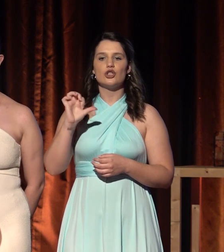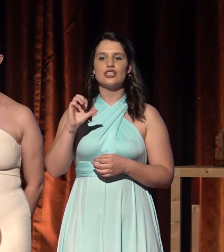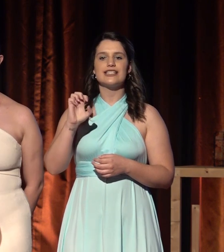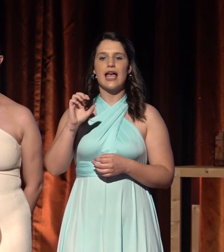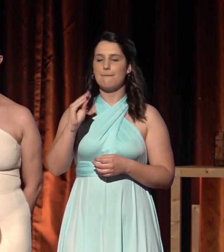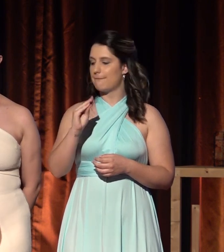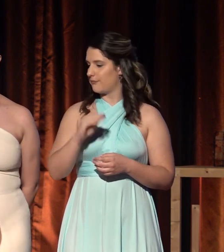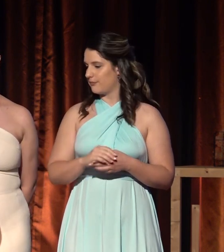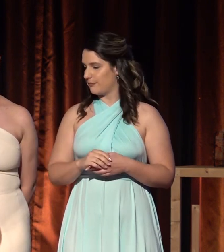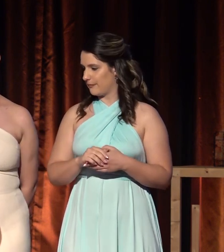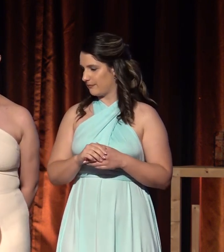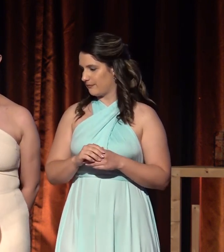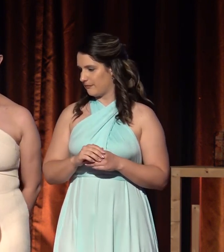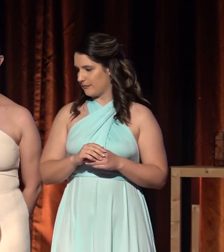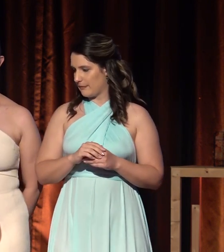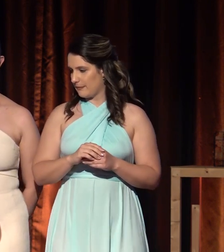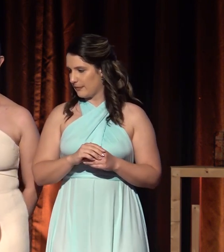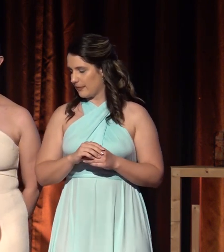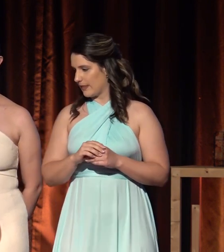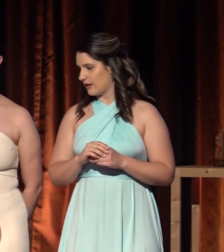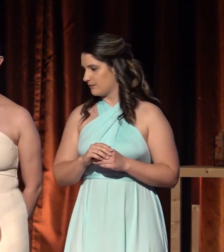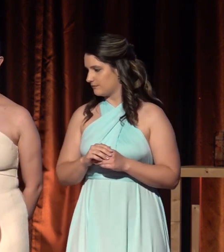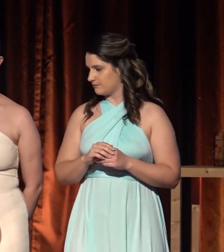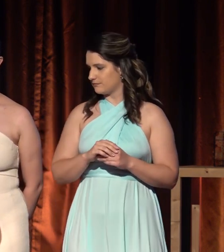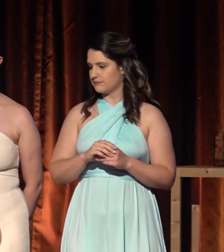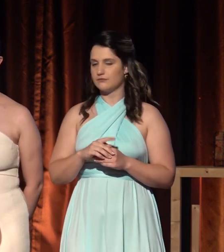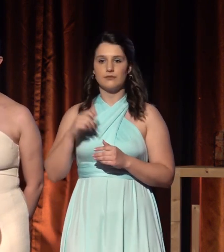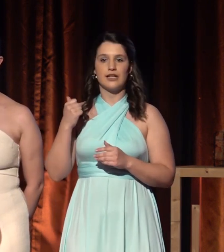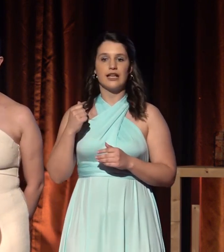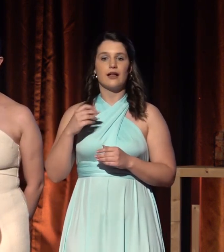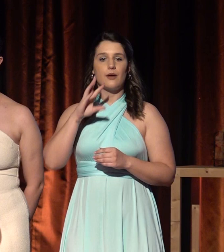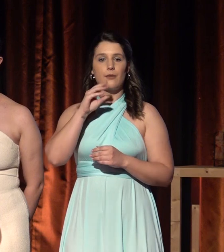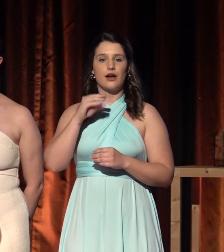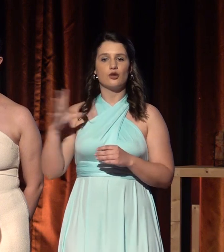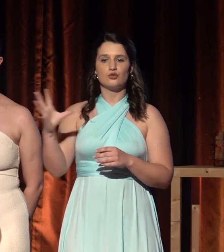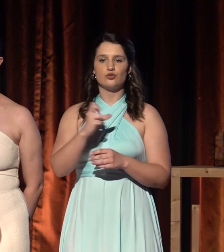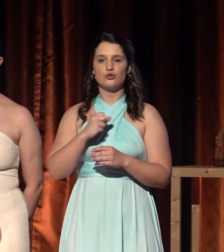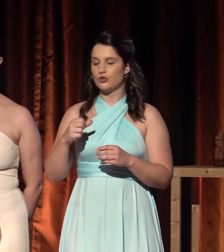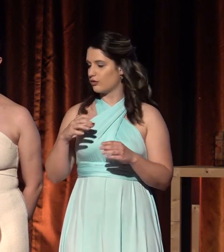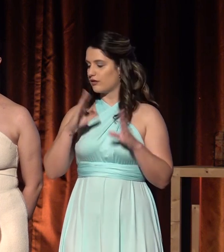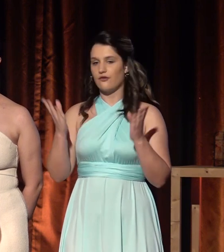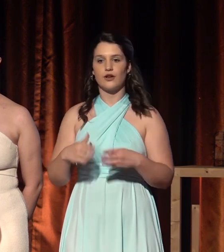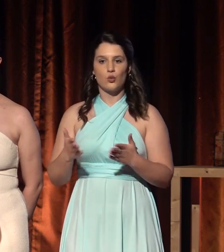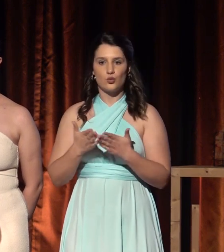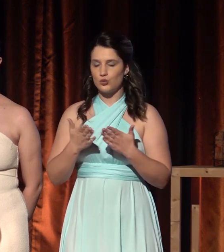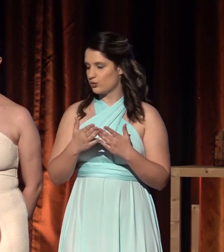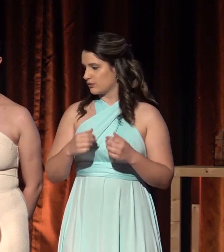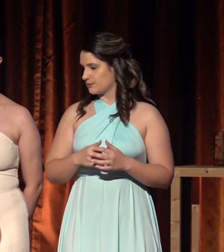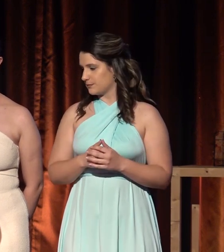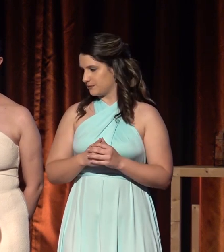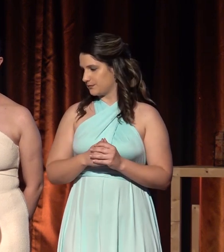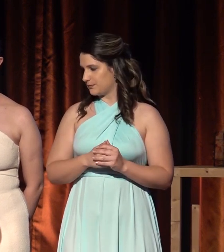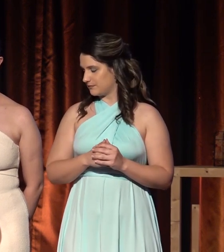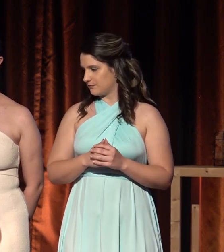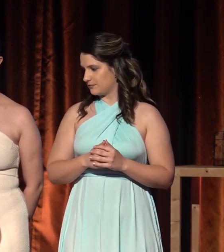superior d'Administració i Finances i d'Educació Infantil, i som els encarregats de presentar l'acte de graduació d'aquest any. Aquest acte és